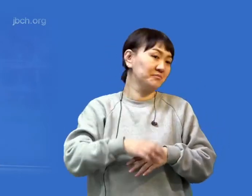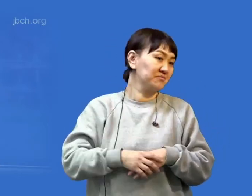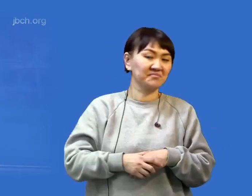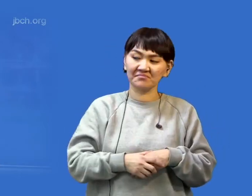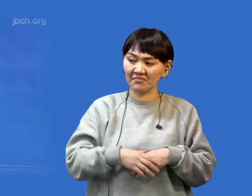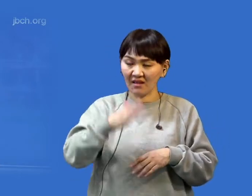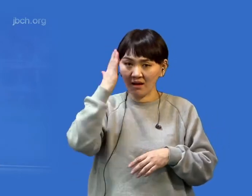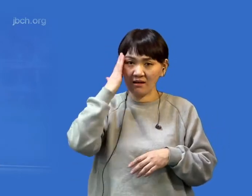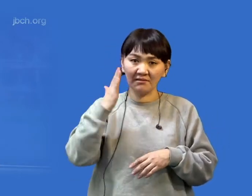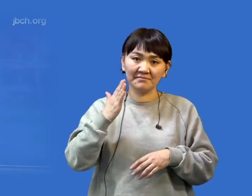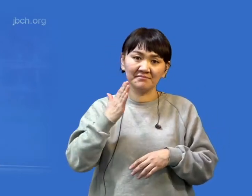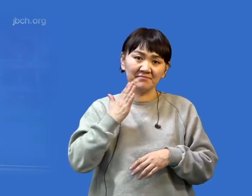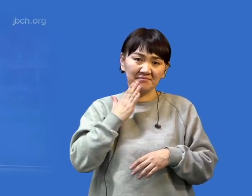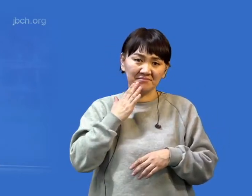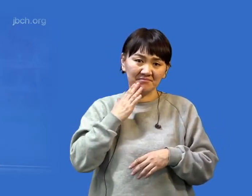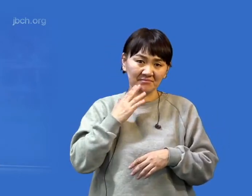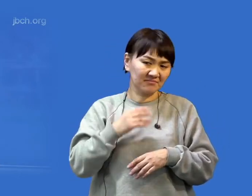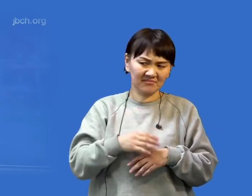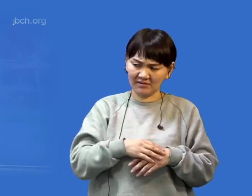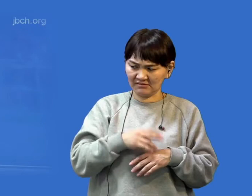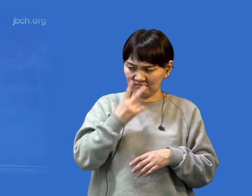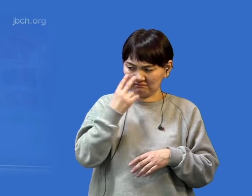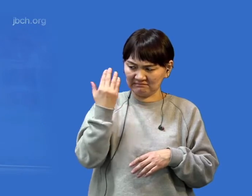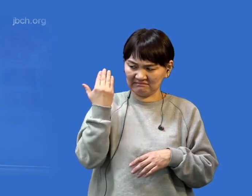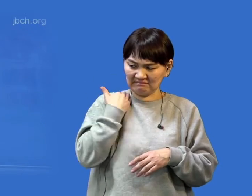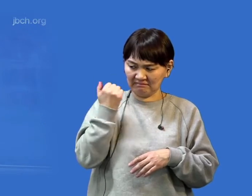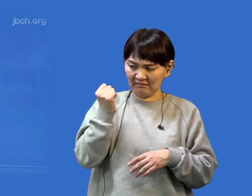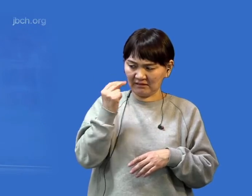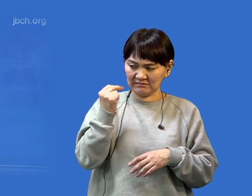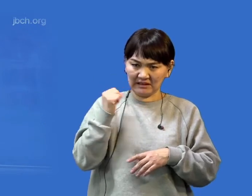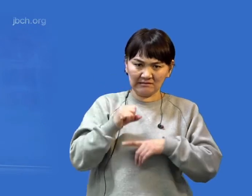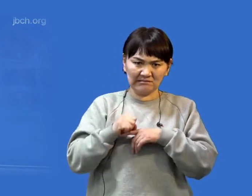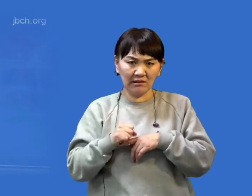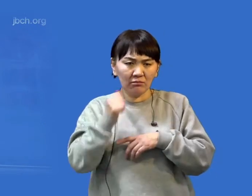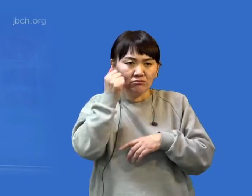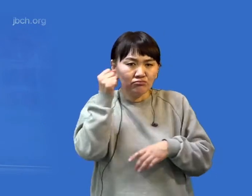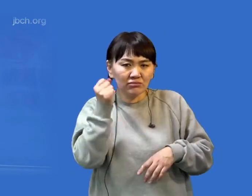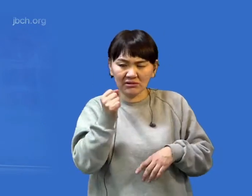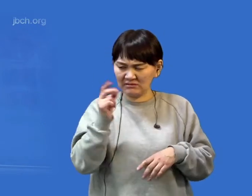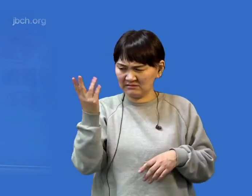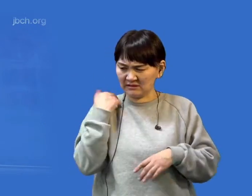хөксөрсөн эцэг ихэн зүгээр л одоо ачаа олчиж байгаа яагаад хурдан өд болохгүй байна гэдэл зүгээр